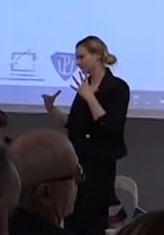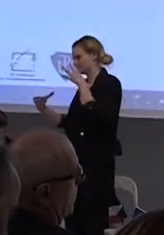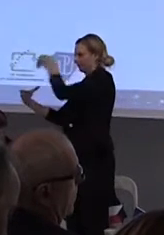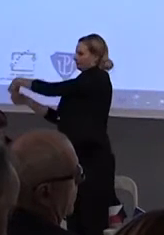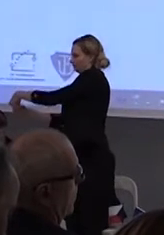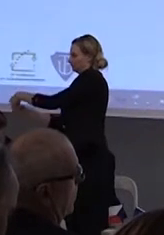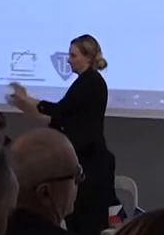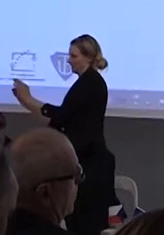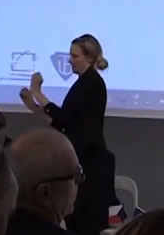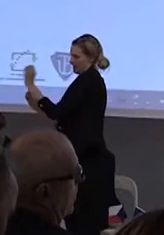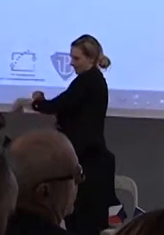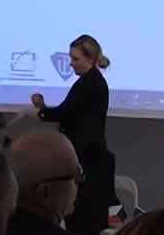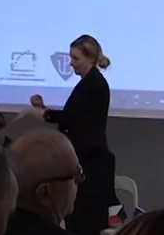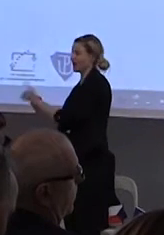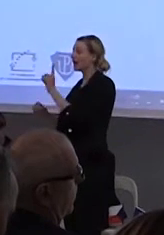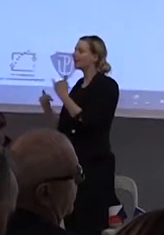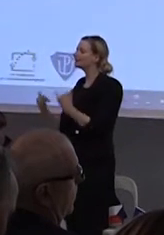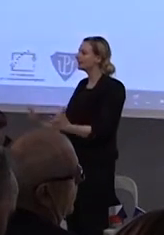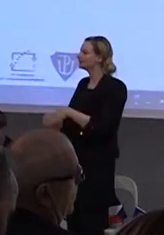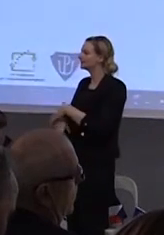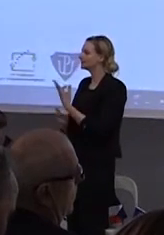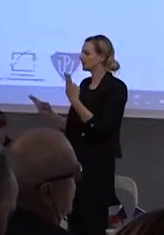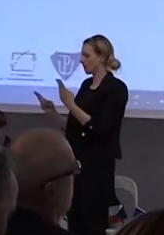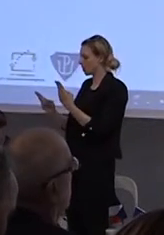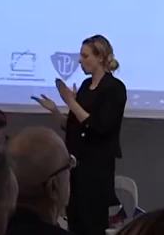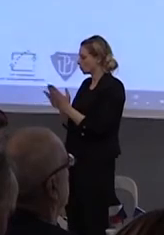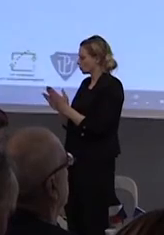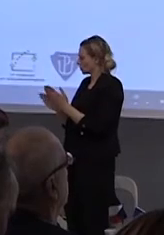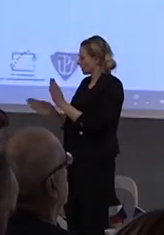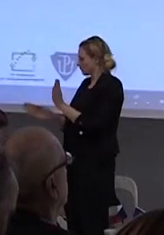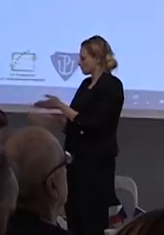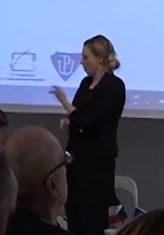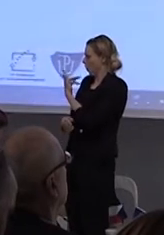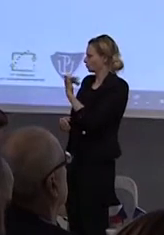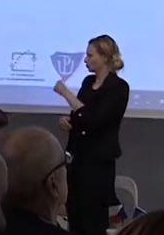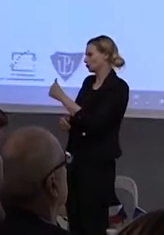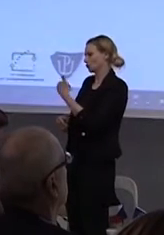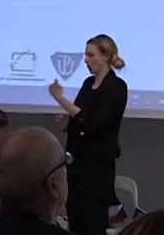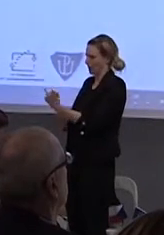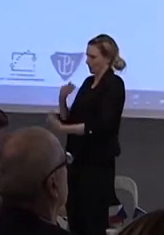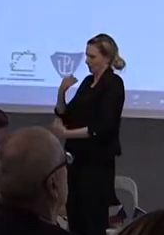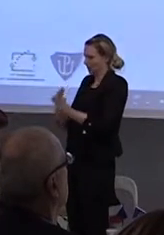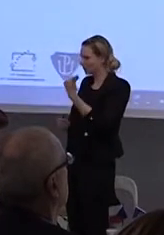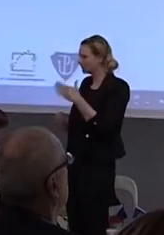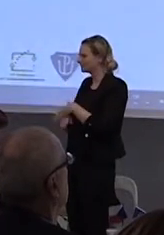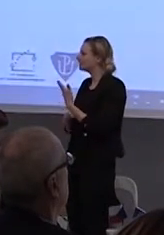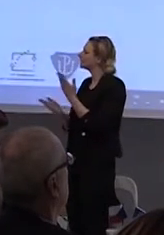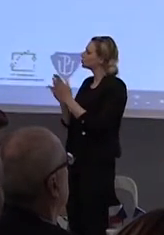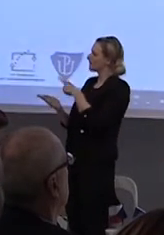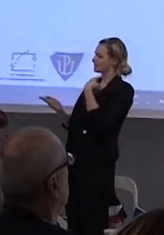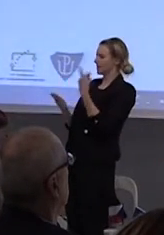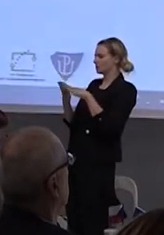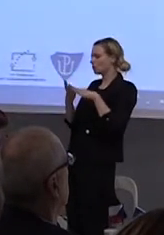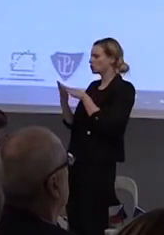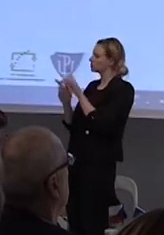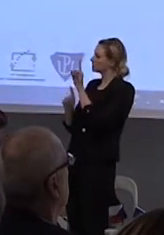Nyní o více než století později se sociální hodnoty posunuly. And disabled children, disabled people's rights in